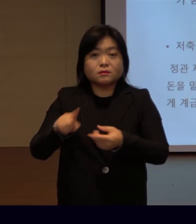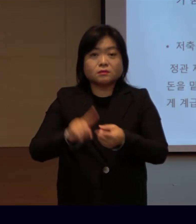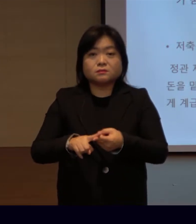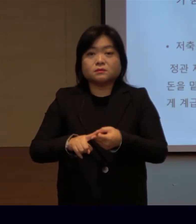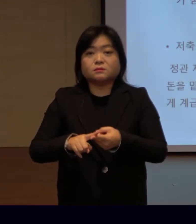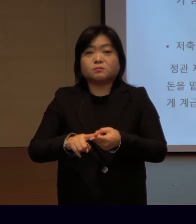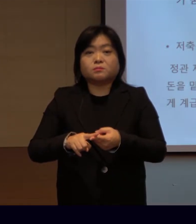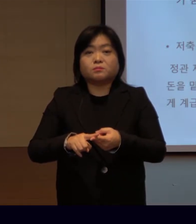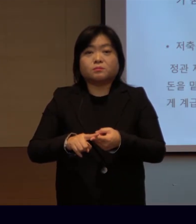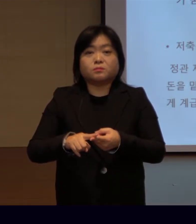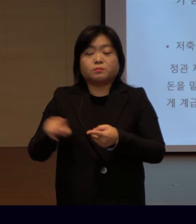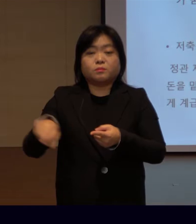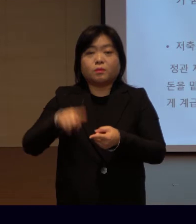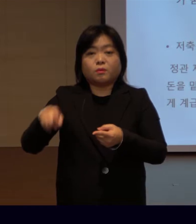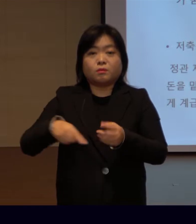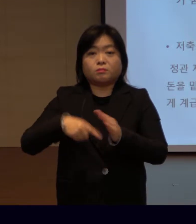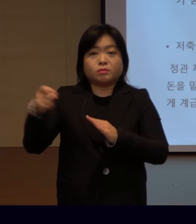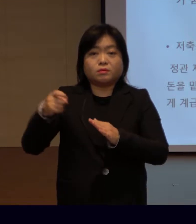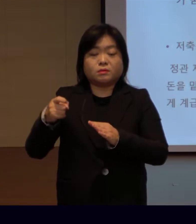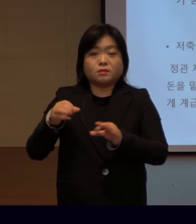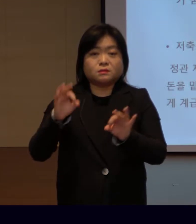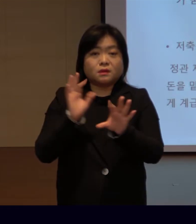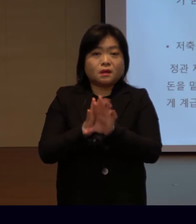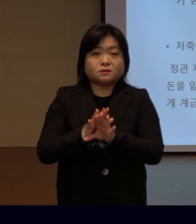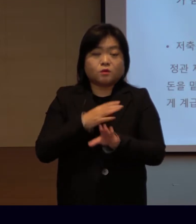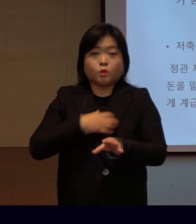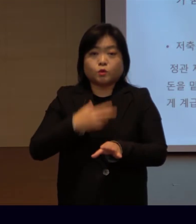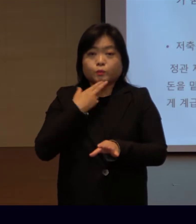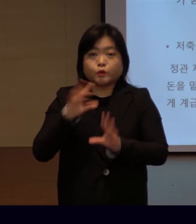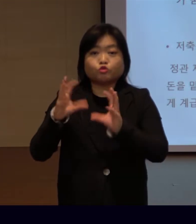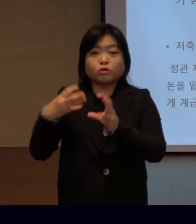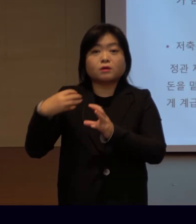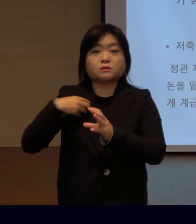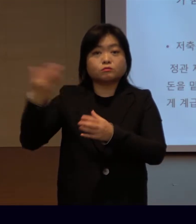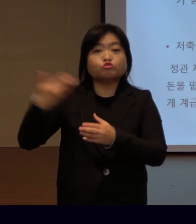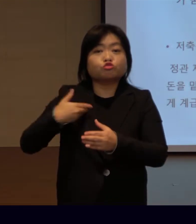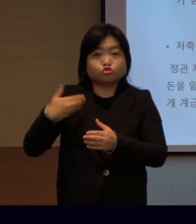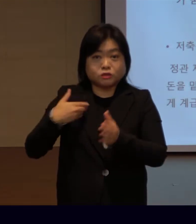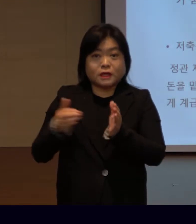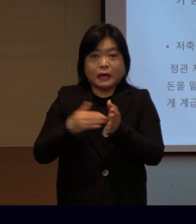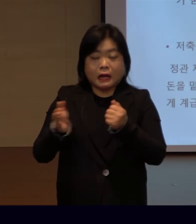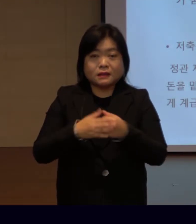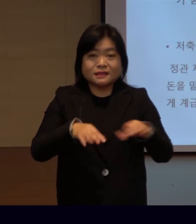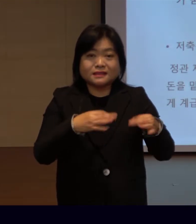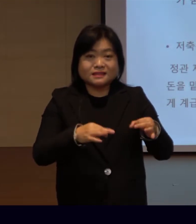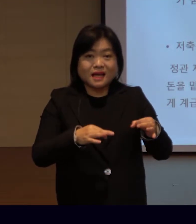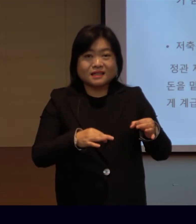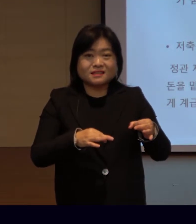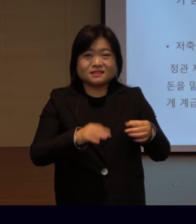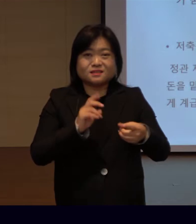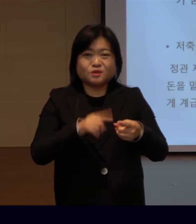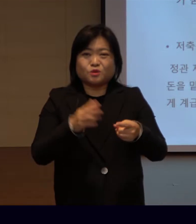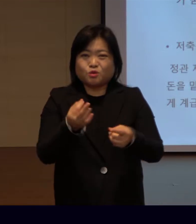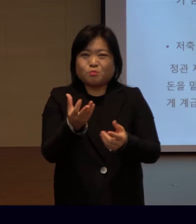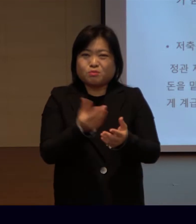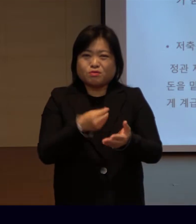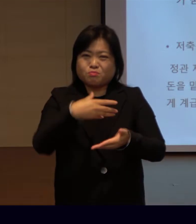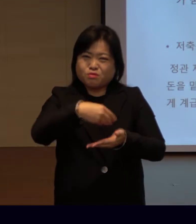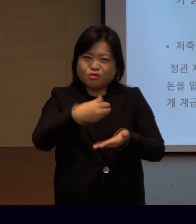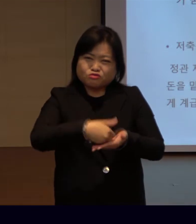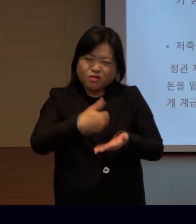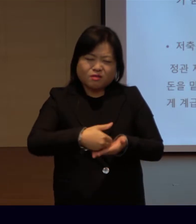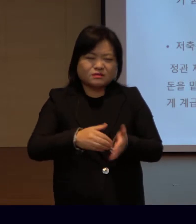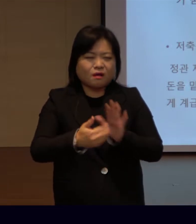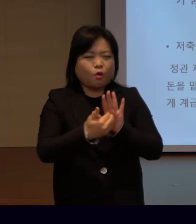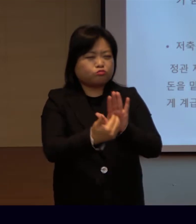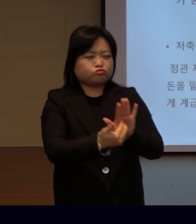없으니까. 그리고 이제 장사하는 사람들, 상인들이라는 이런 대출은 다 거부하는 겁니다. 그래서 이제